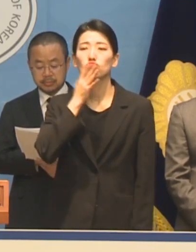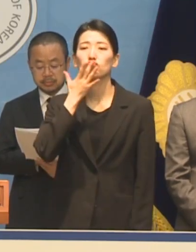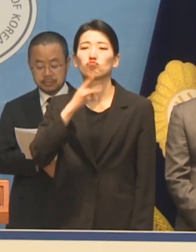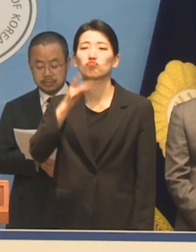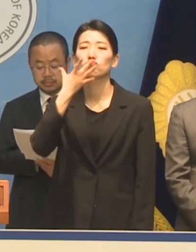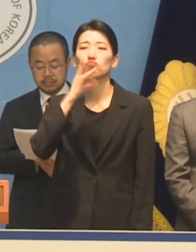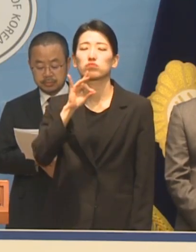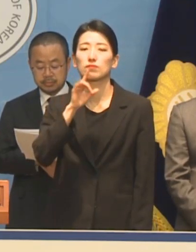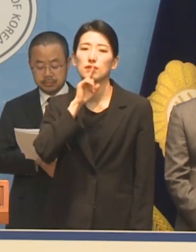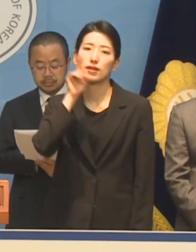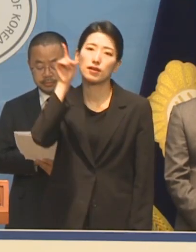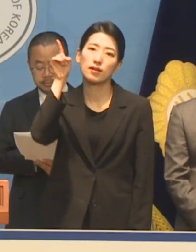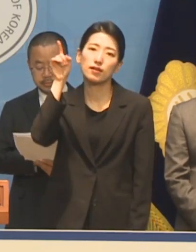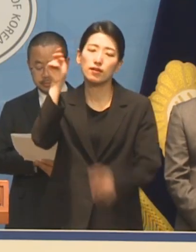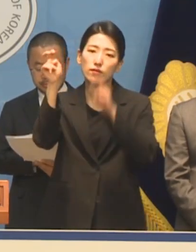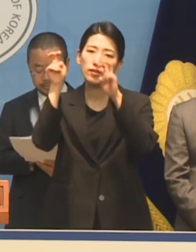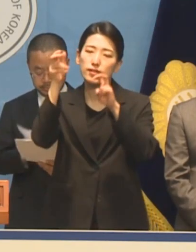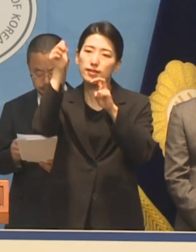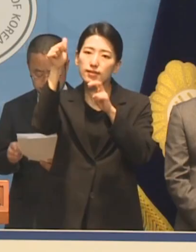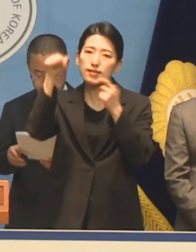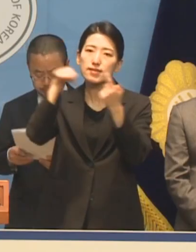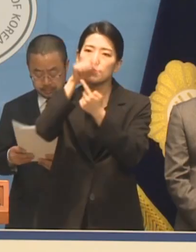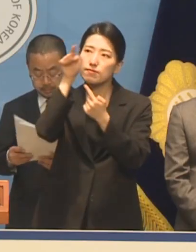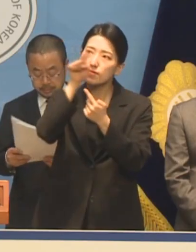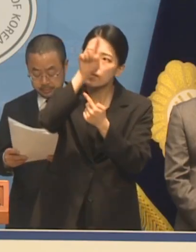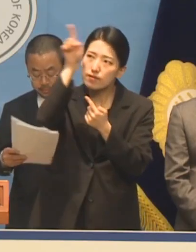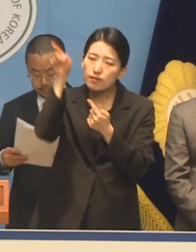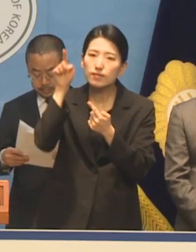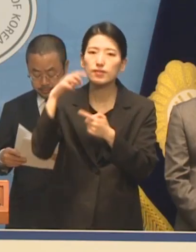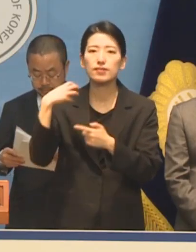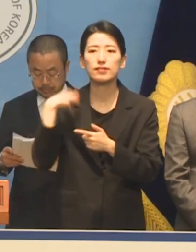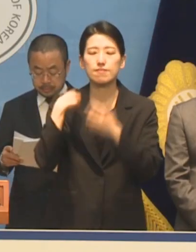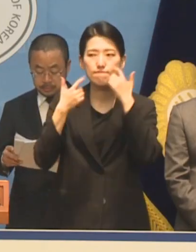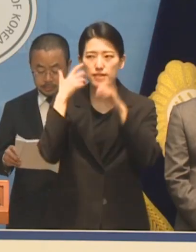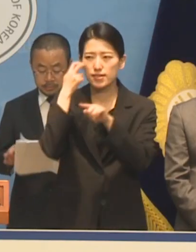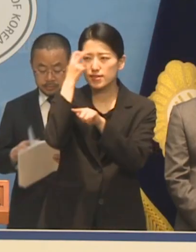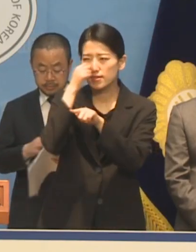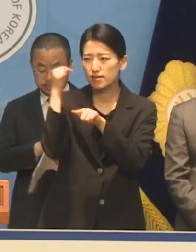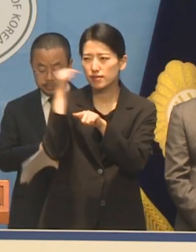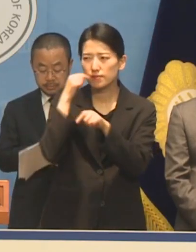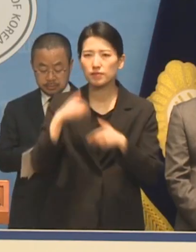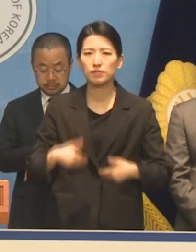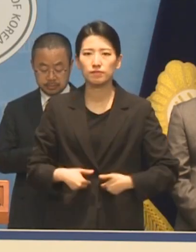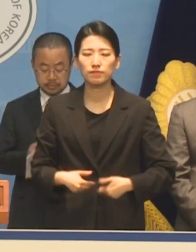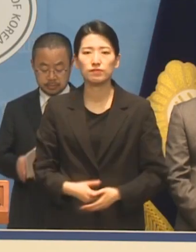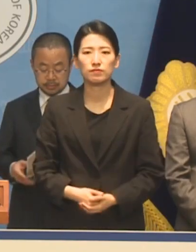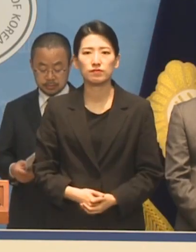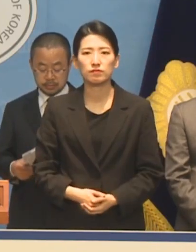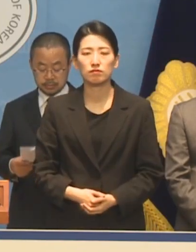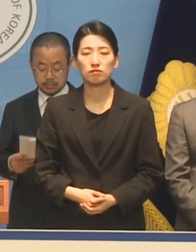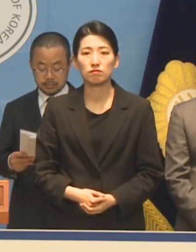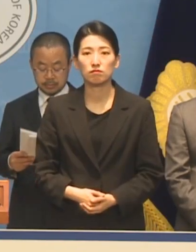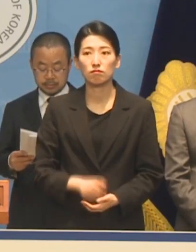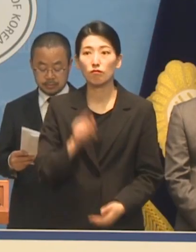대유그룹 경영진들의 책임도 분명히 따져 물어야 할 것입니다. 경영진이 상생을